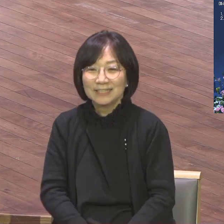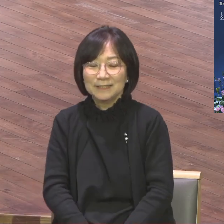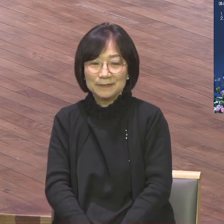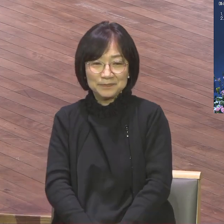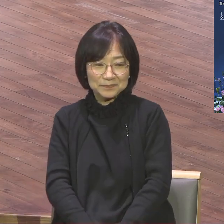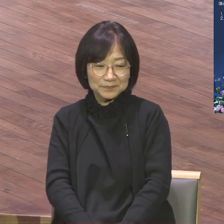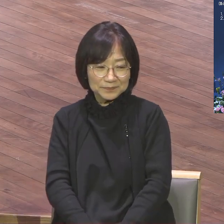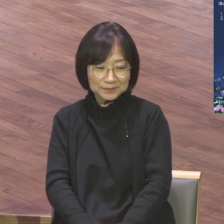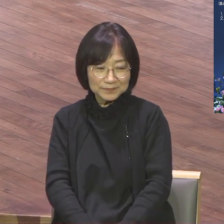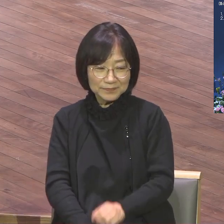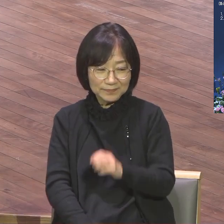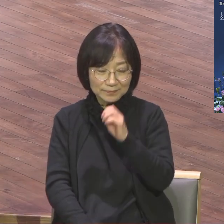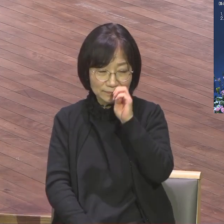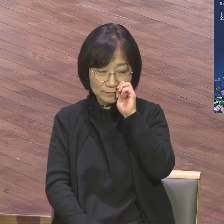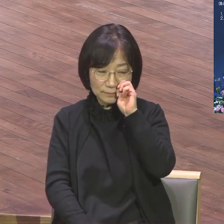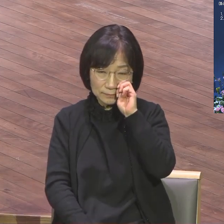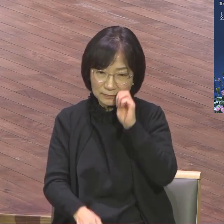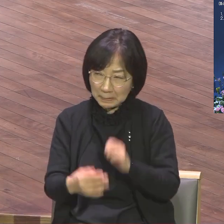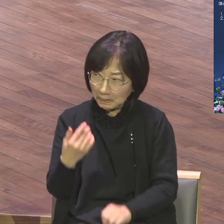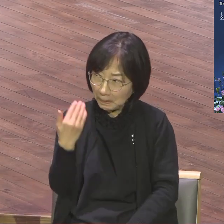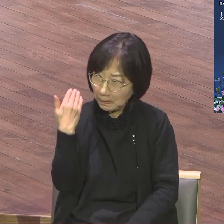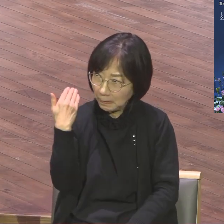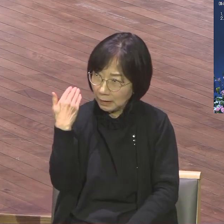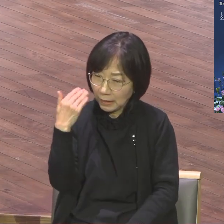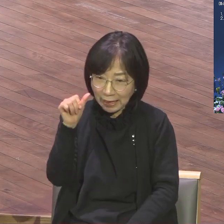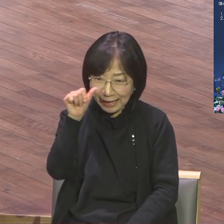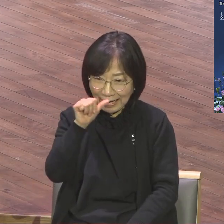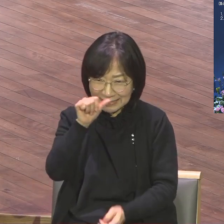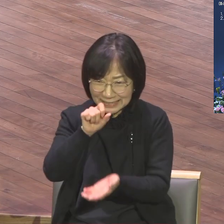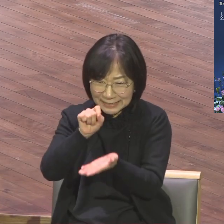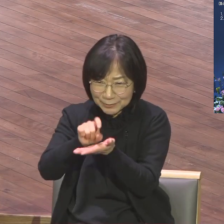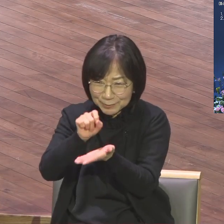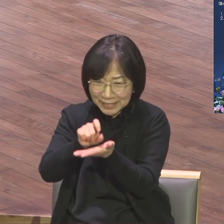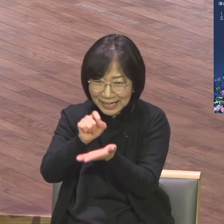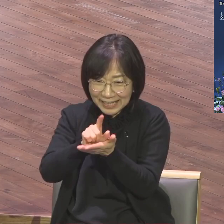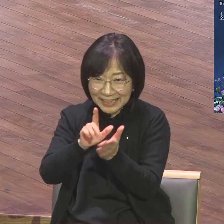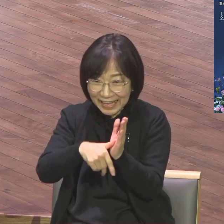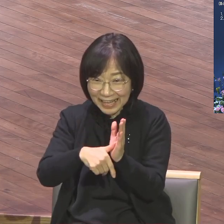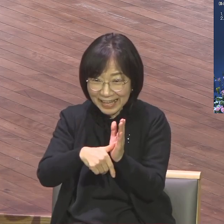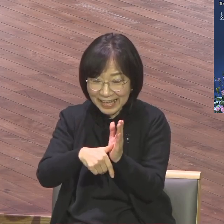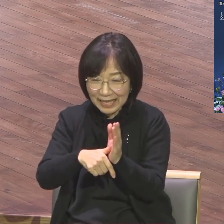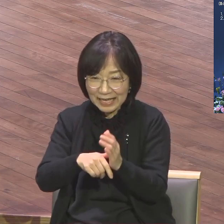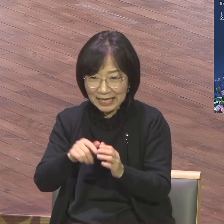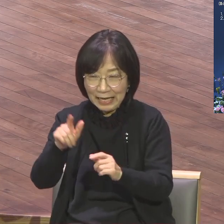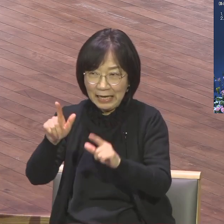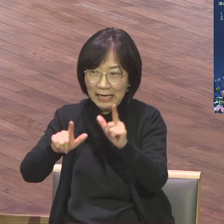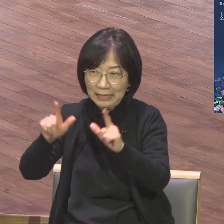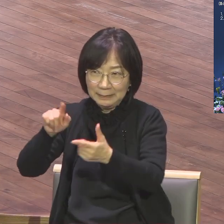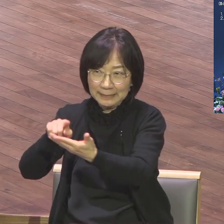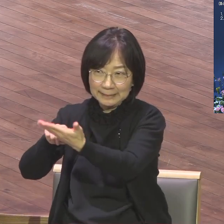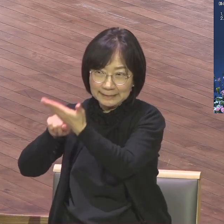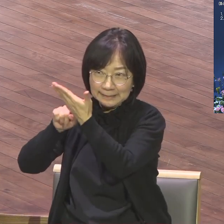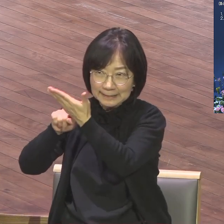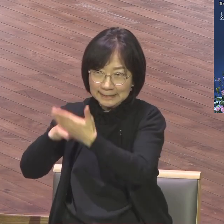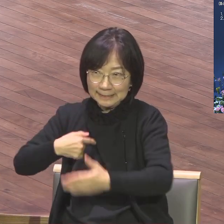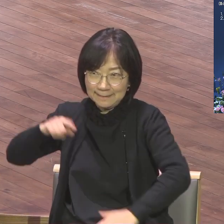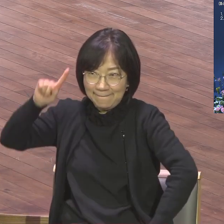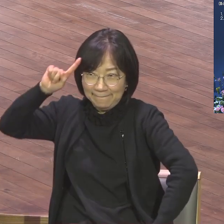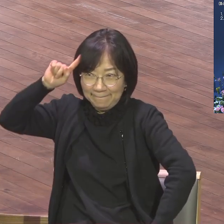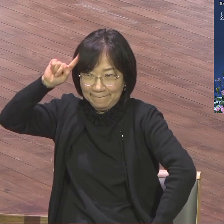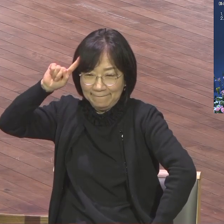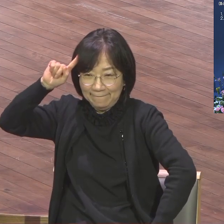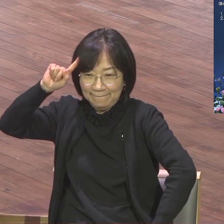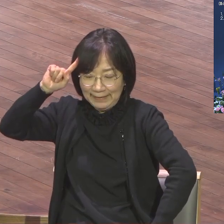지금 이 말 하니까 지난 아시안 게임에 그 모습이 떠오르면서 열이 살살